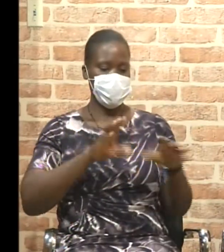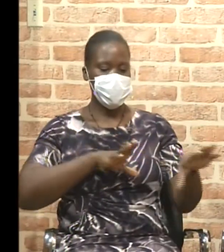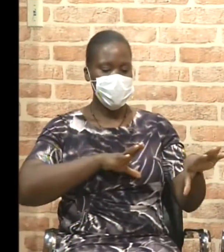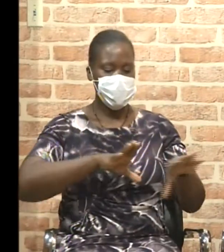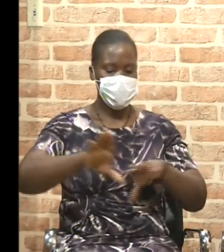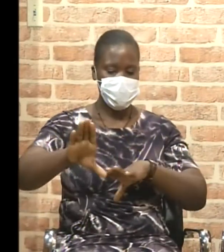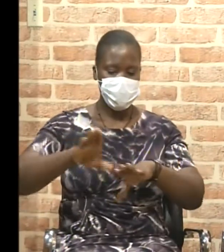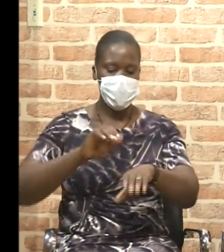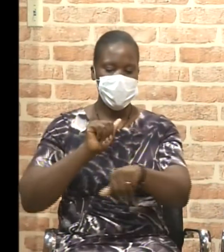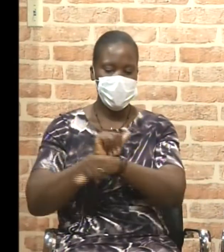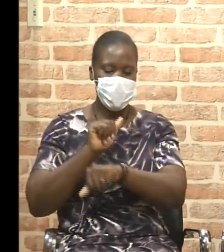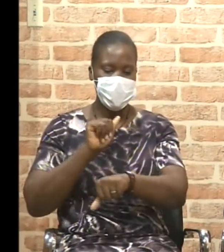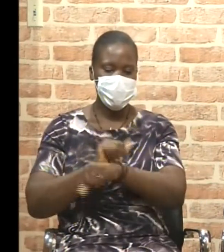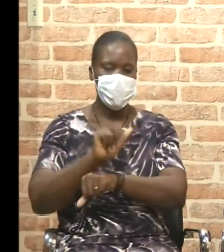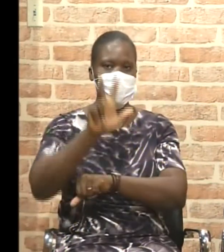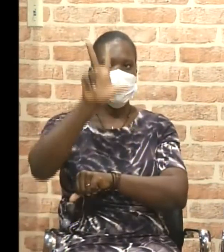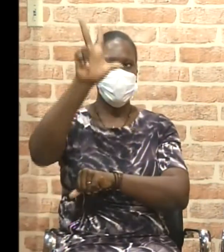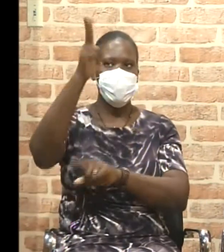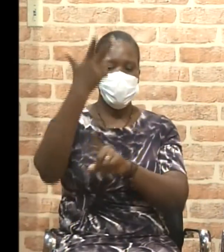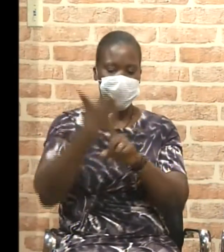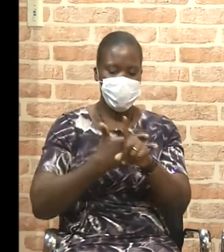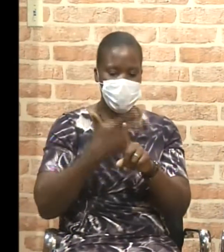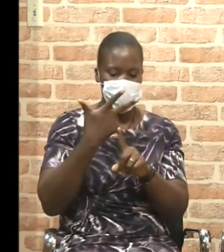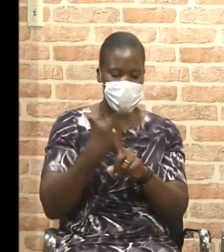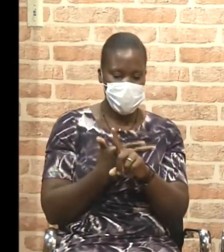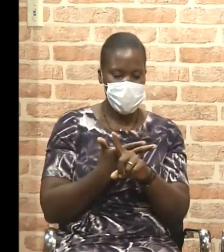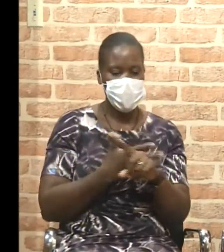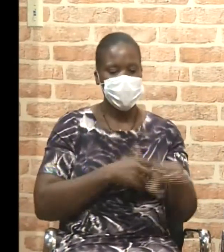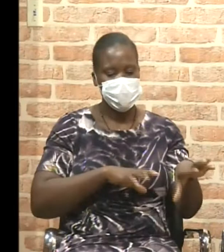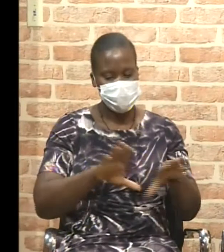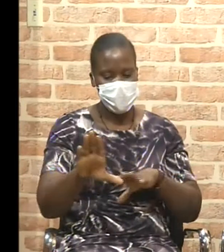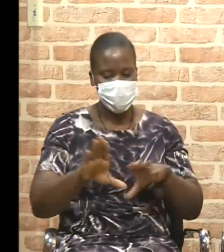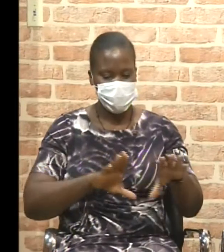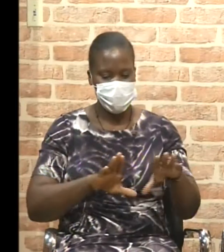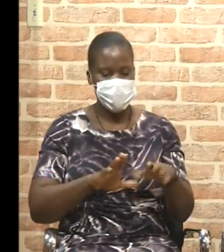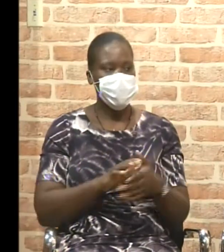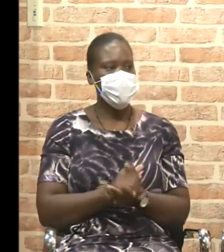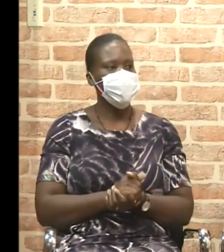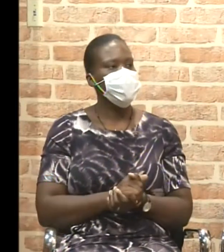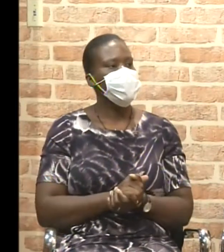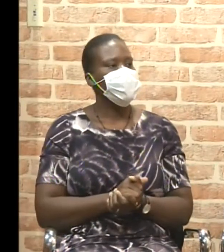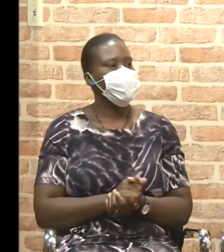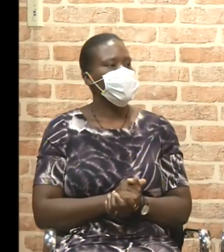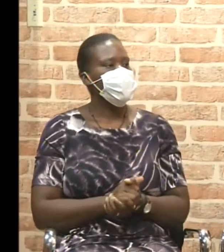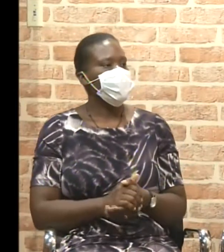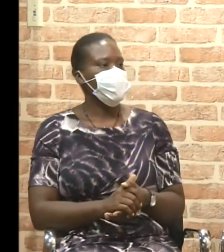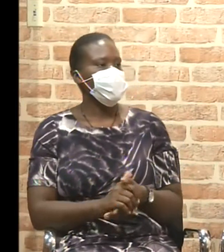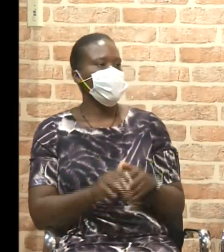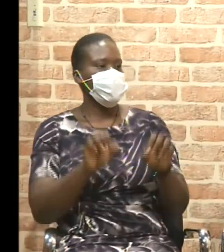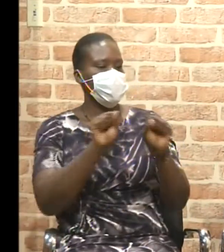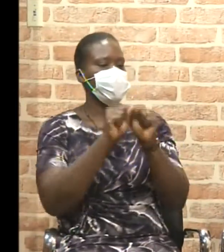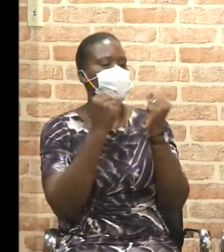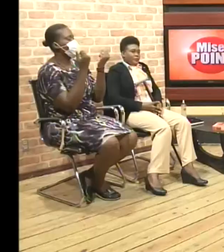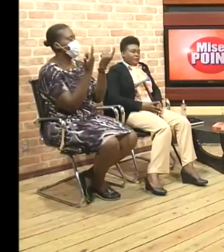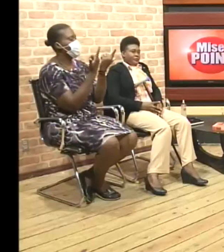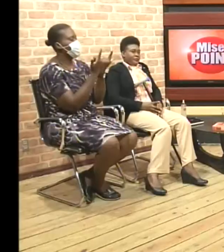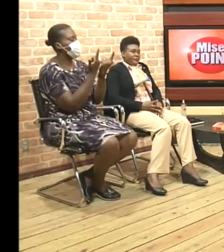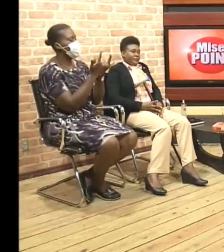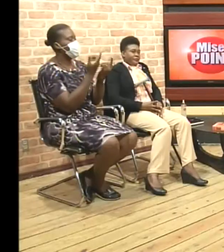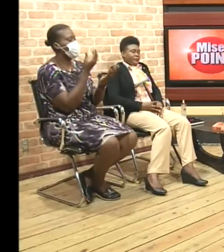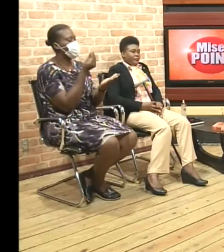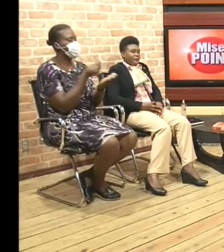y a capable gagner une idée plus large de ça que nous même nous déjà réalisé pendant 3 mois. Mais en fait situation sociale, situation économique pour handicapé